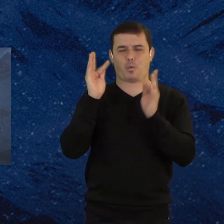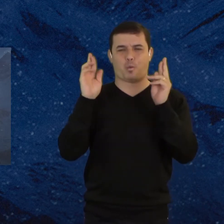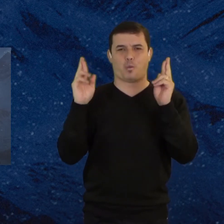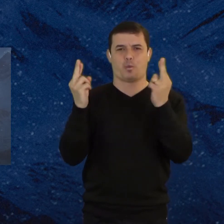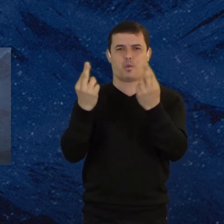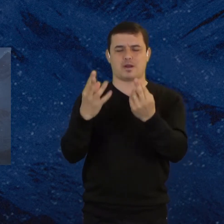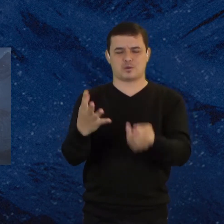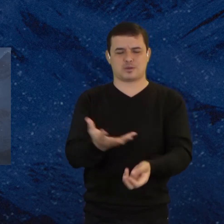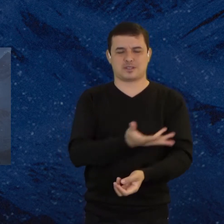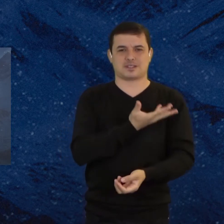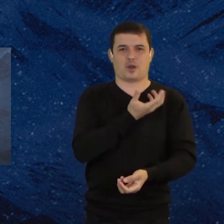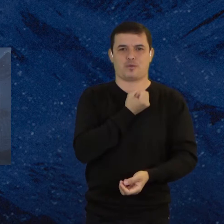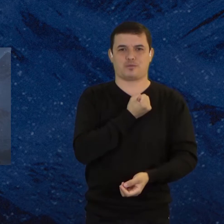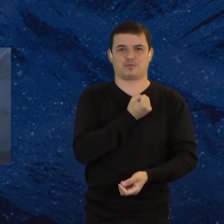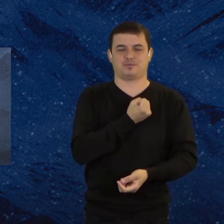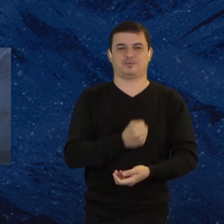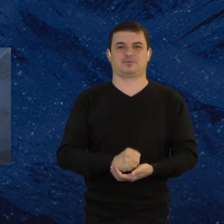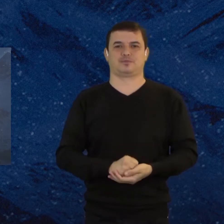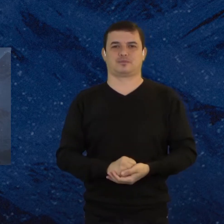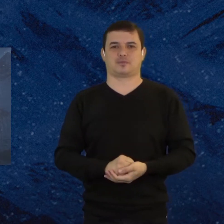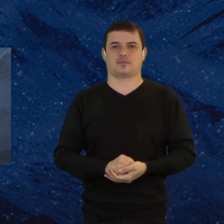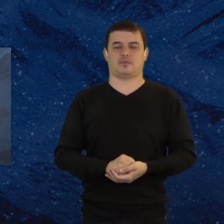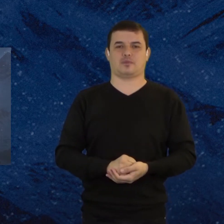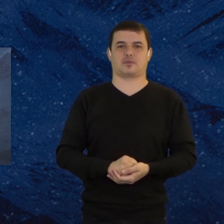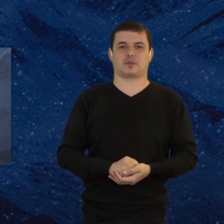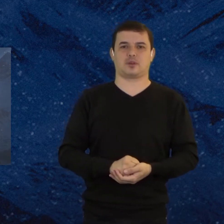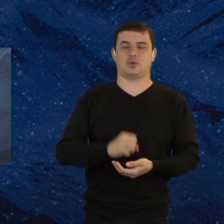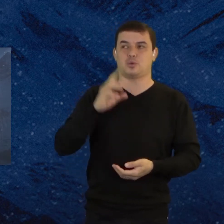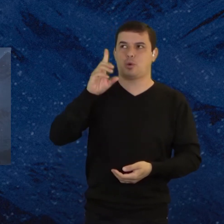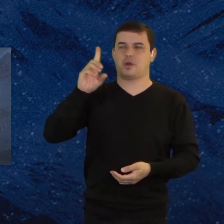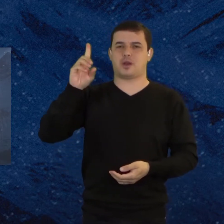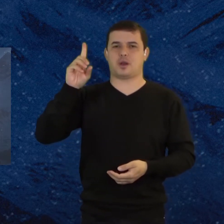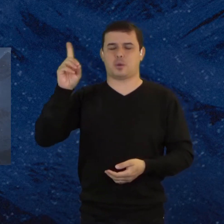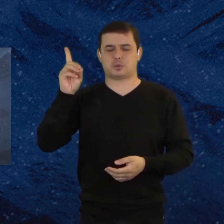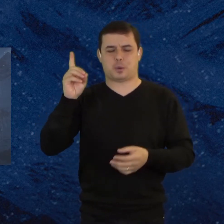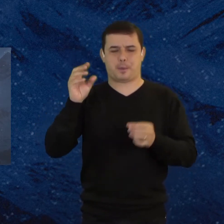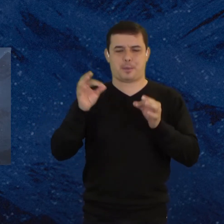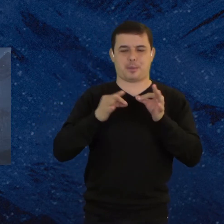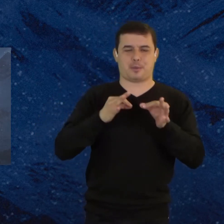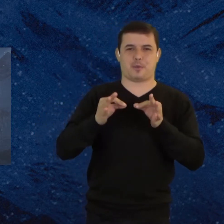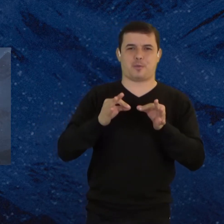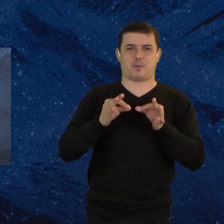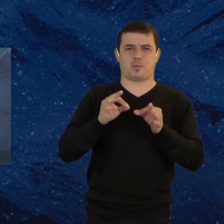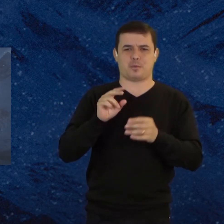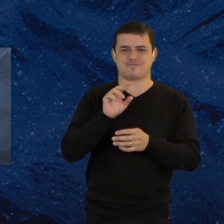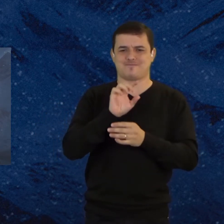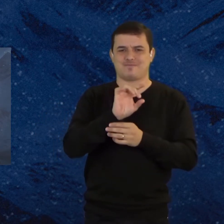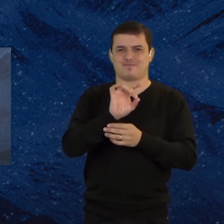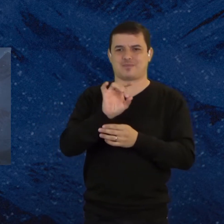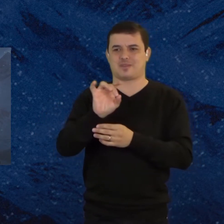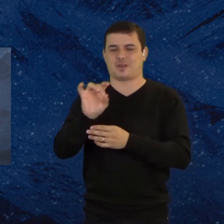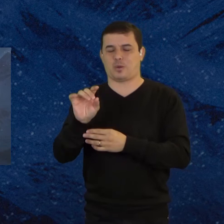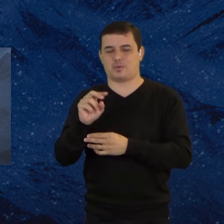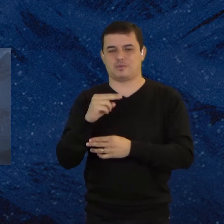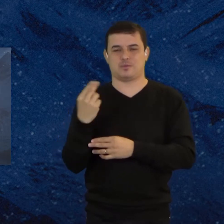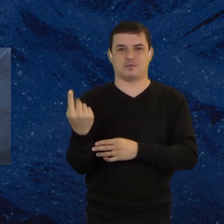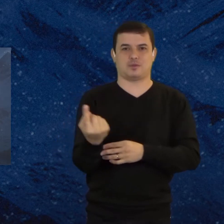ser salvos, a alcançar aquilo que Deus preparou para cada um de